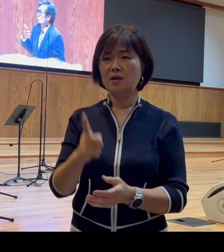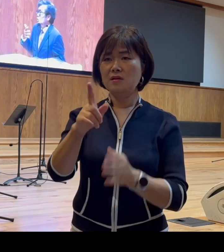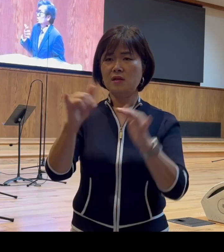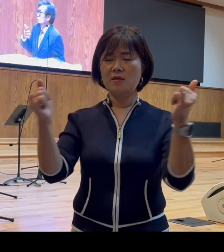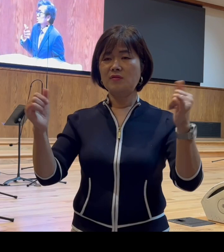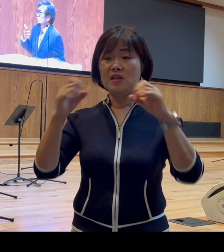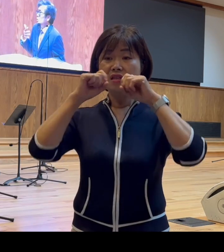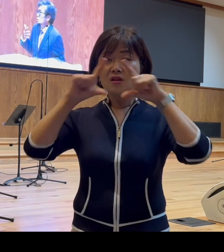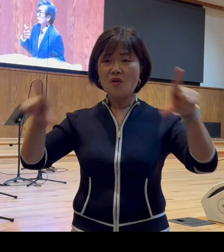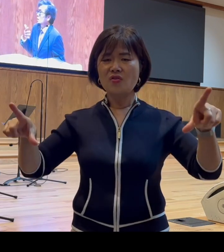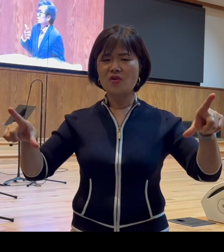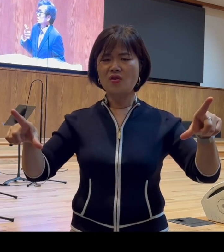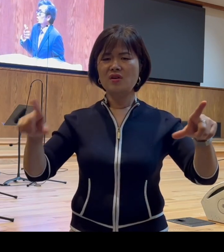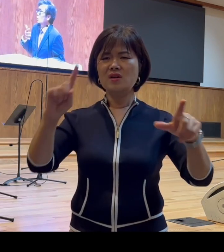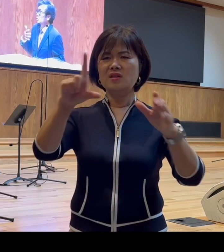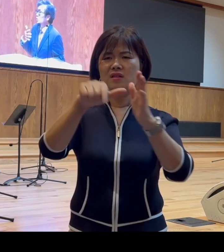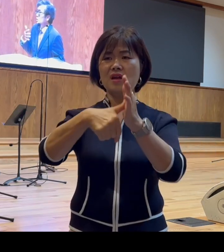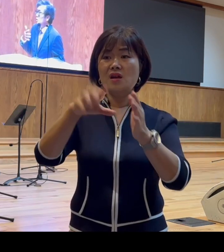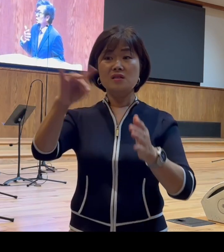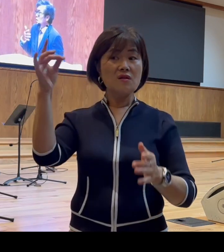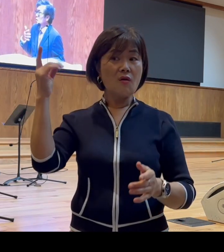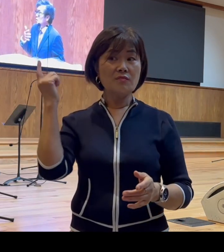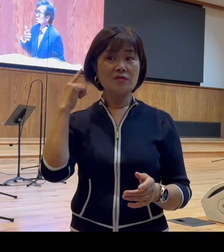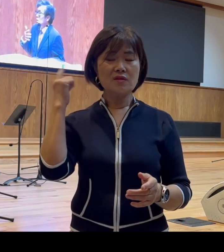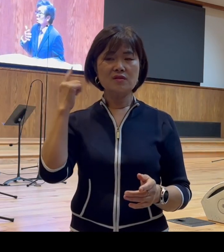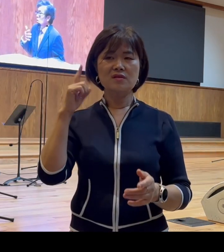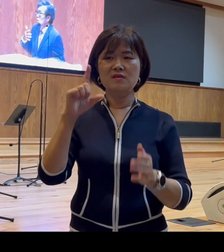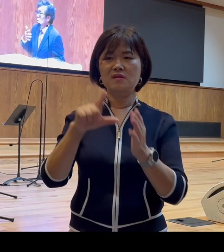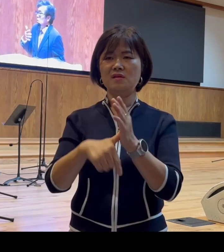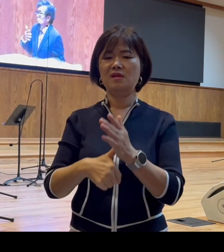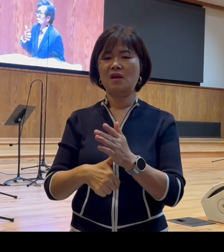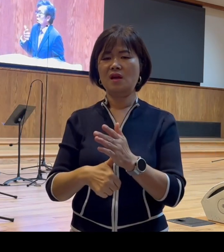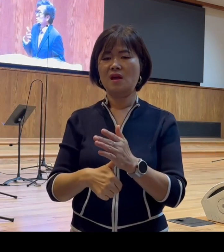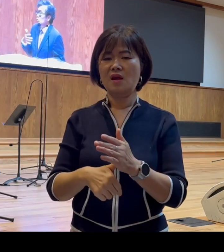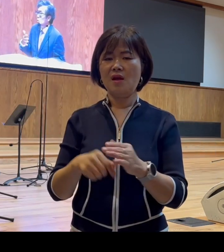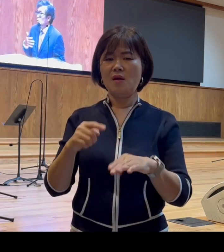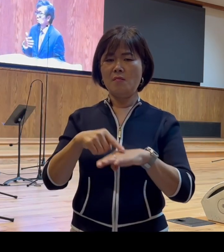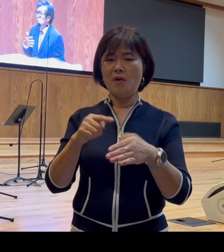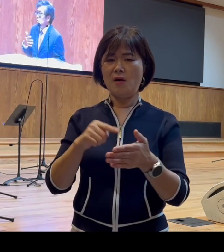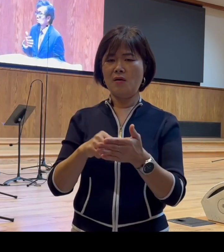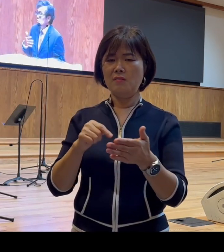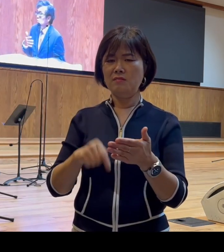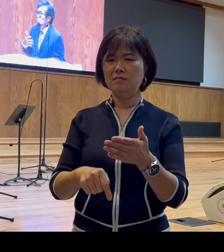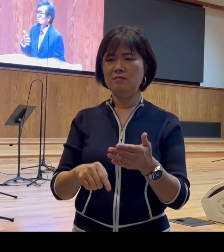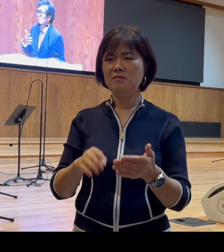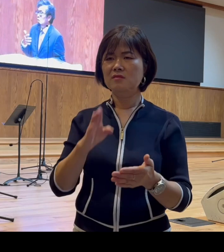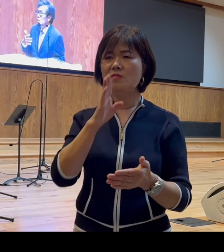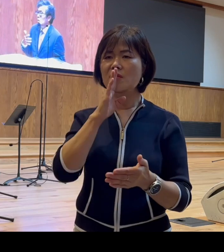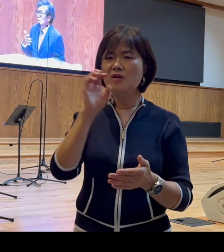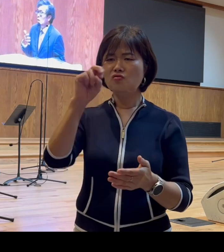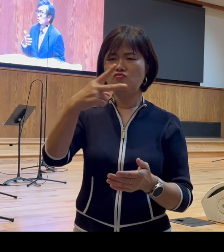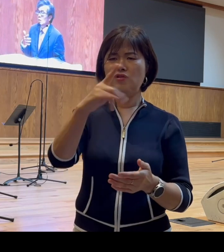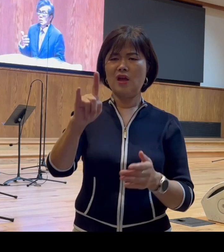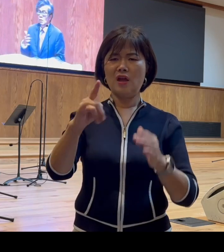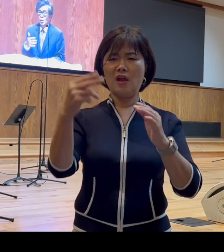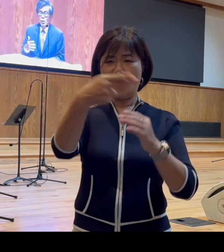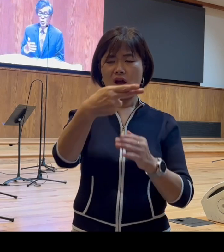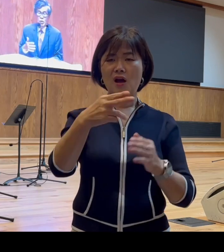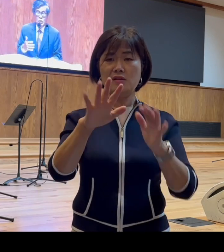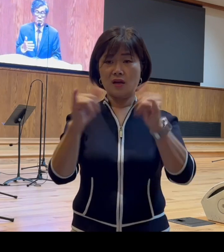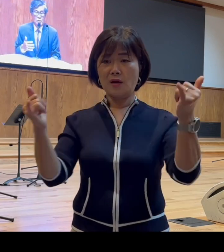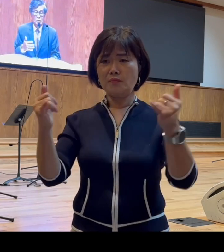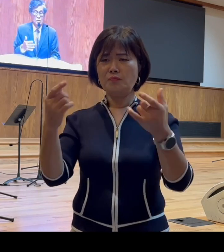그분들이 이 선언을 당시에 처음 들었을 때 마음에 울림이 없거든요. 유대인이나 헬라인이나